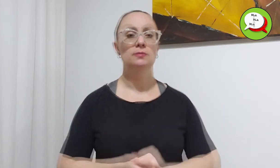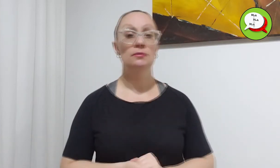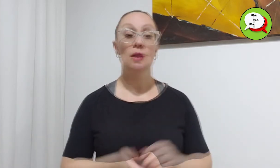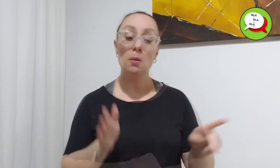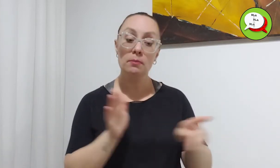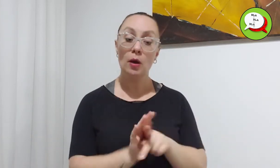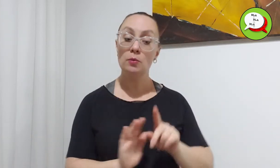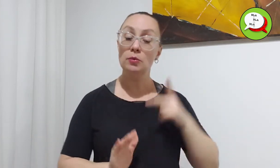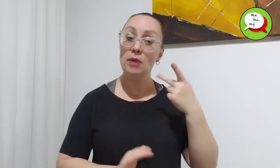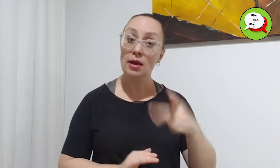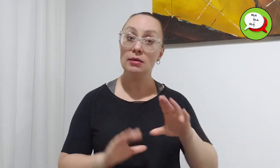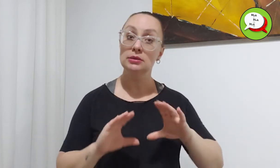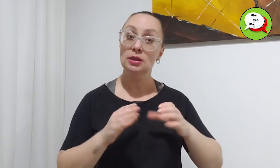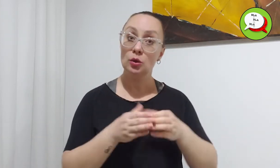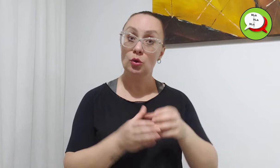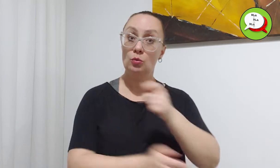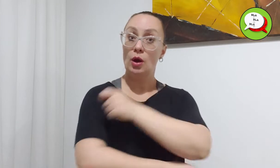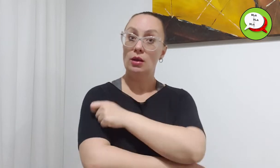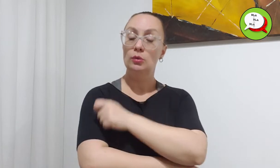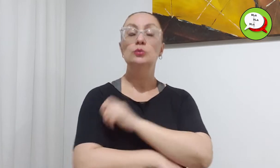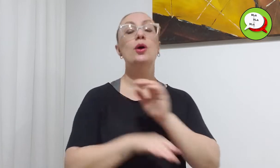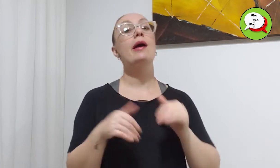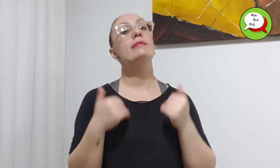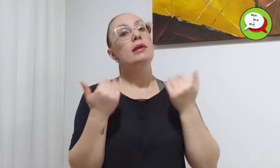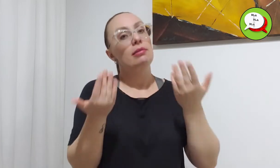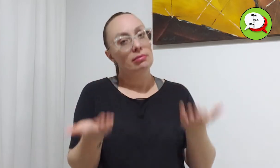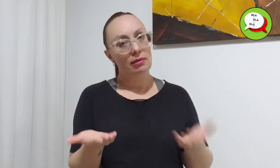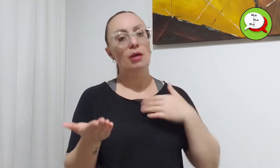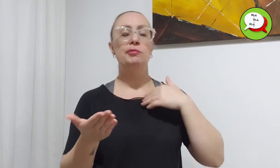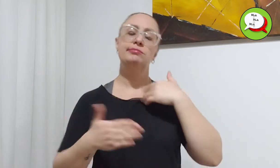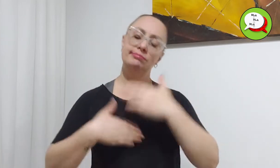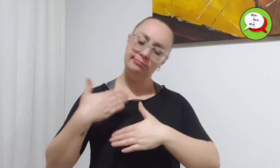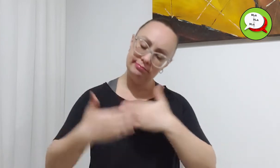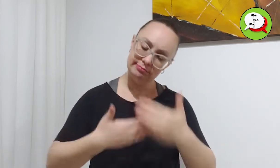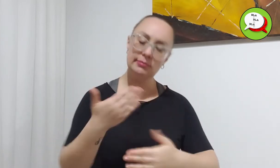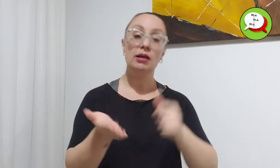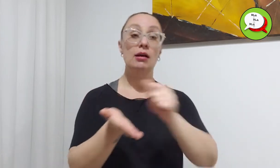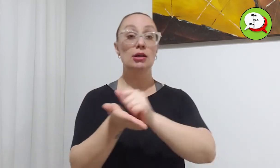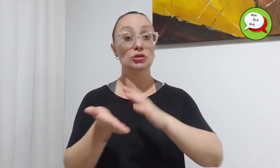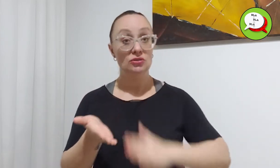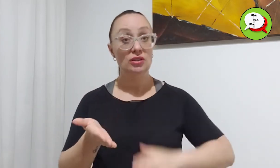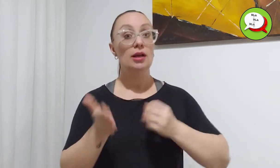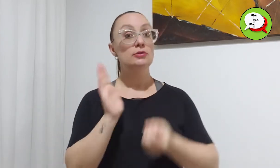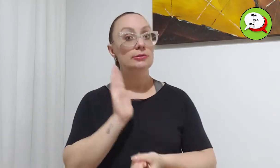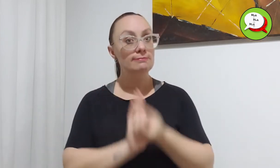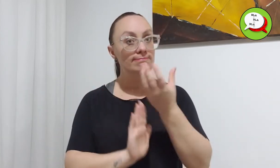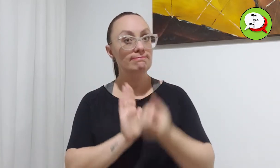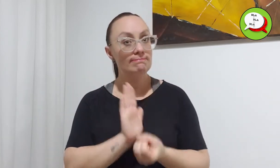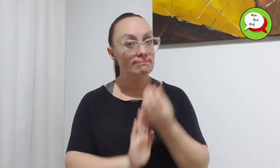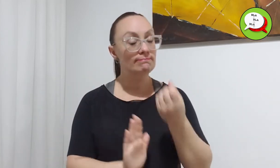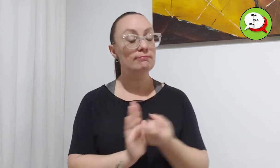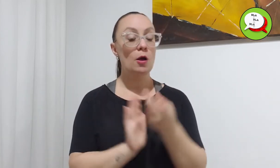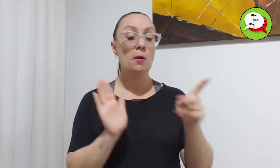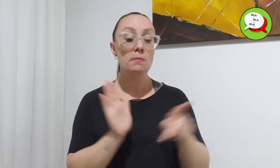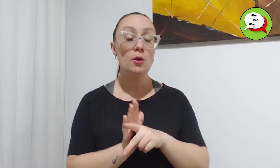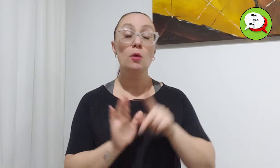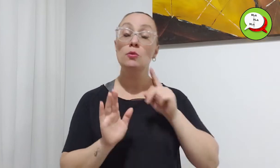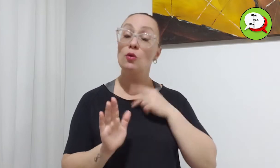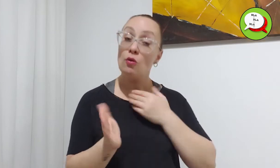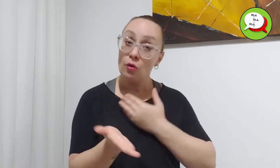para esse grupo de alunos e então desenvolver atividades construídas a partir da cultura